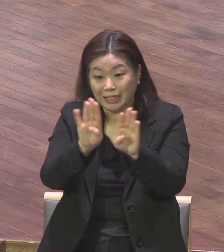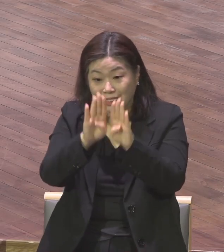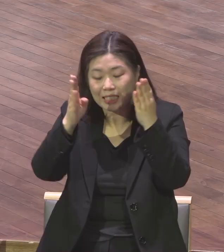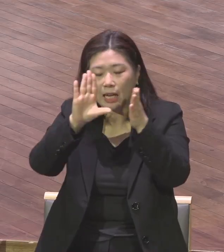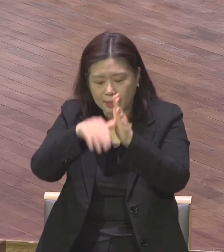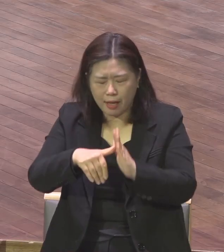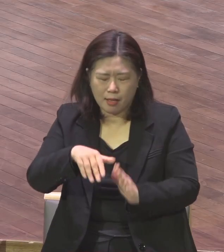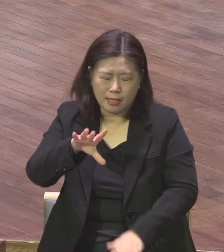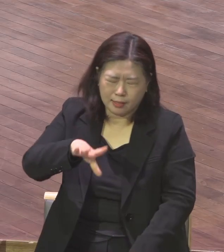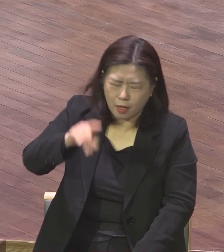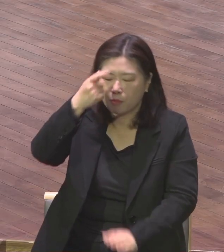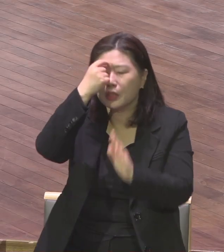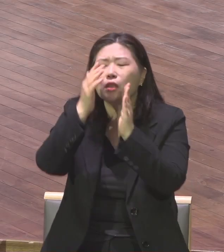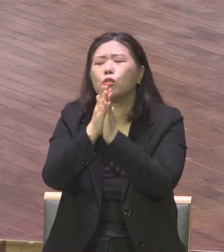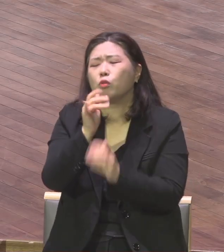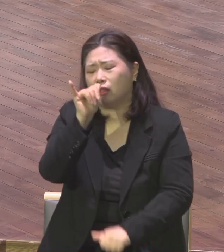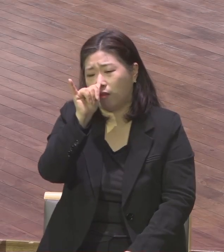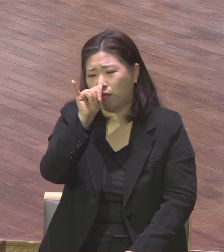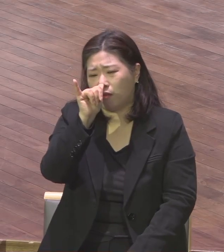이분이 이런 말을 했어요.